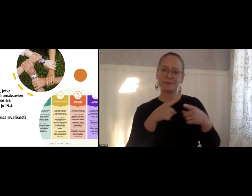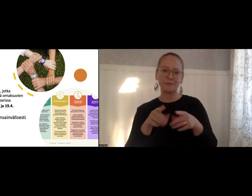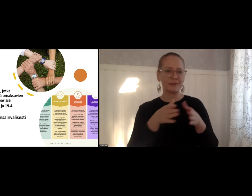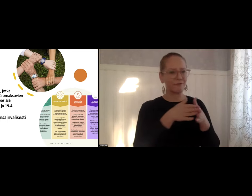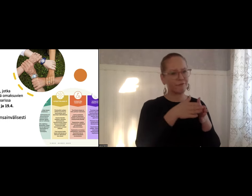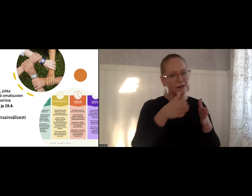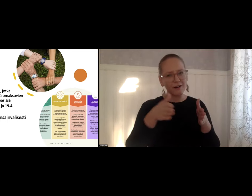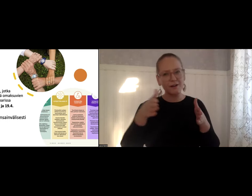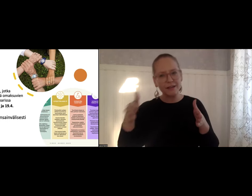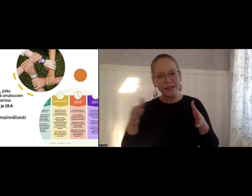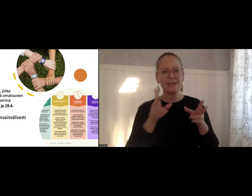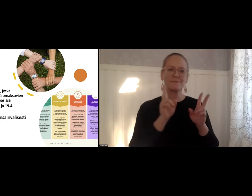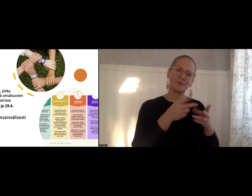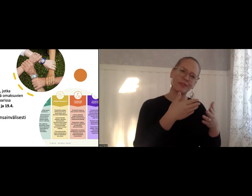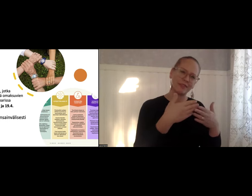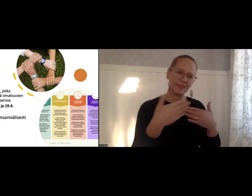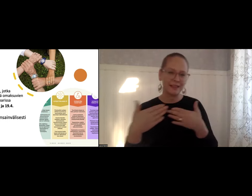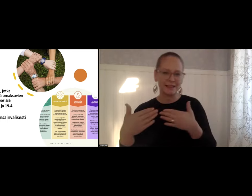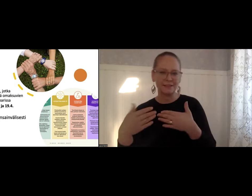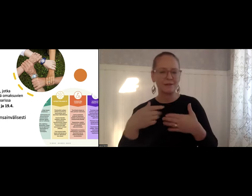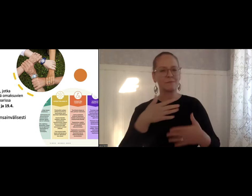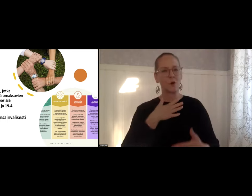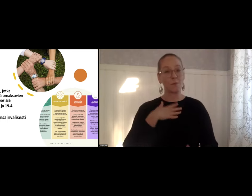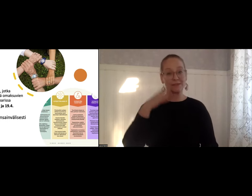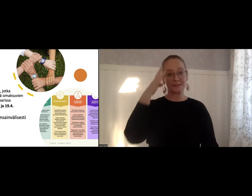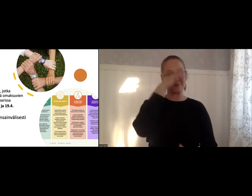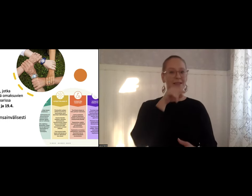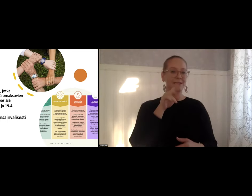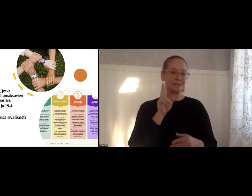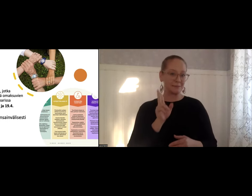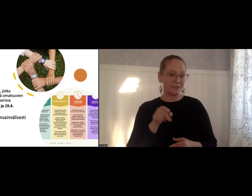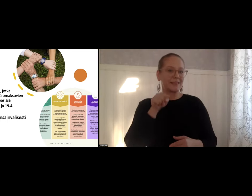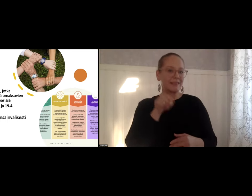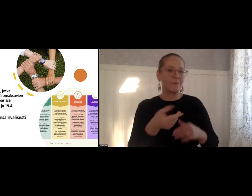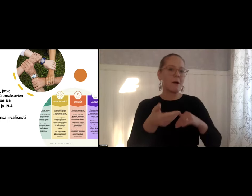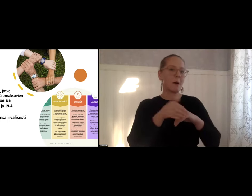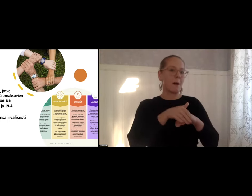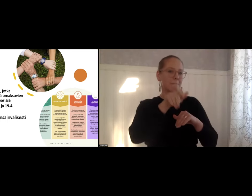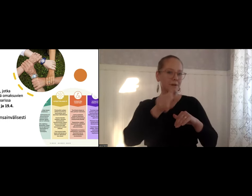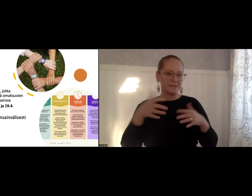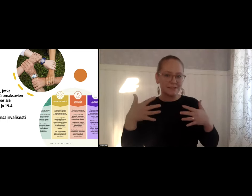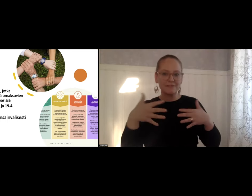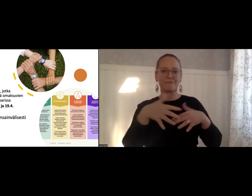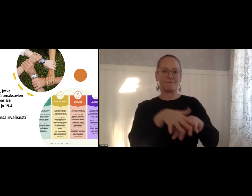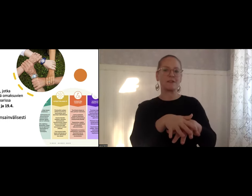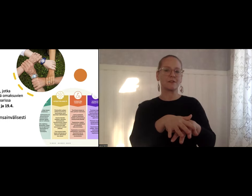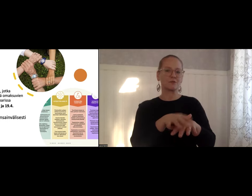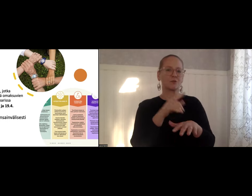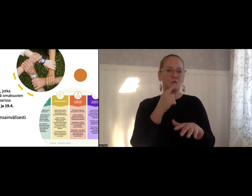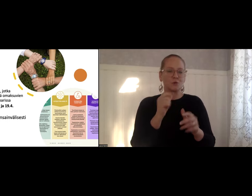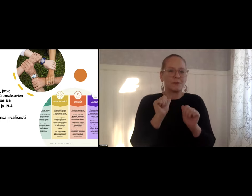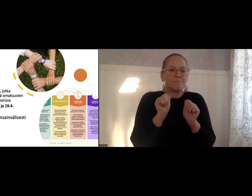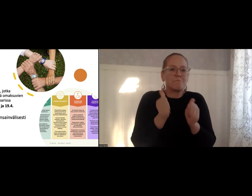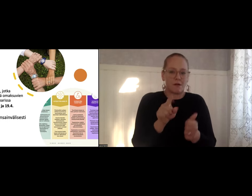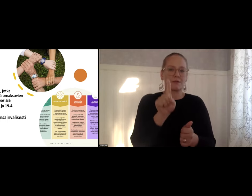Jos itse ajattelen Vikke-hankkeen eri vaiheita ja erilaisia tehtäviä, niin mielestäni tämä